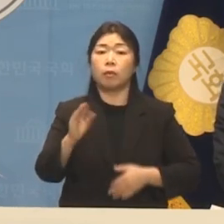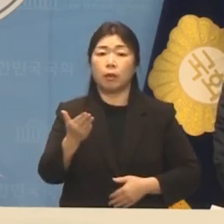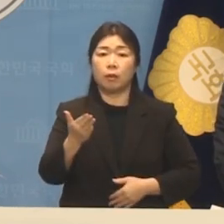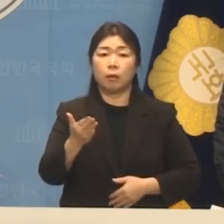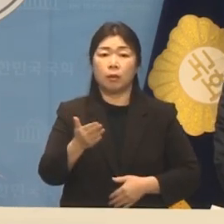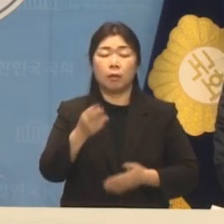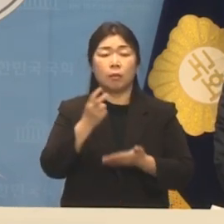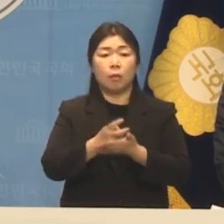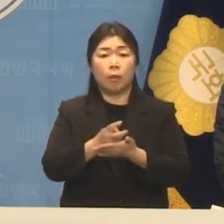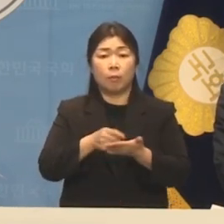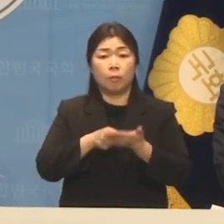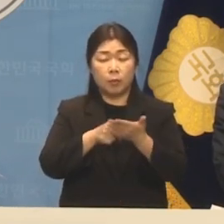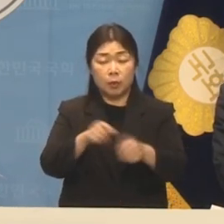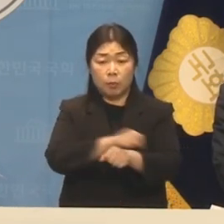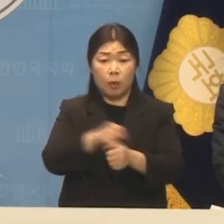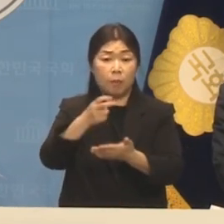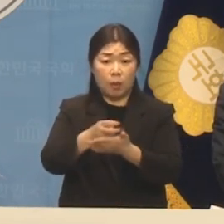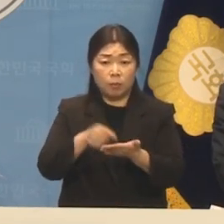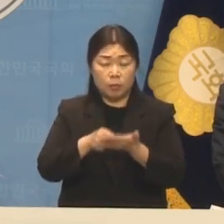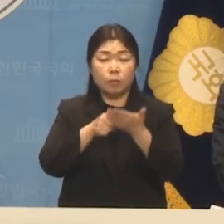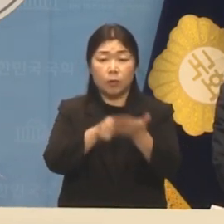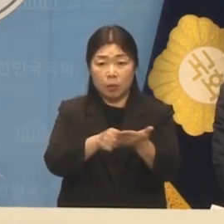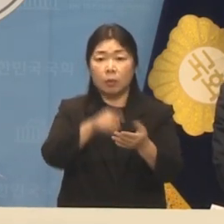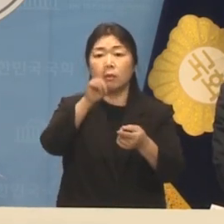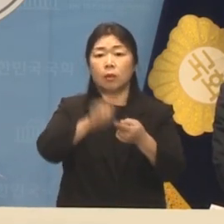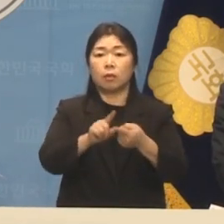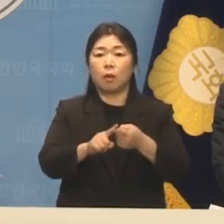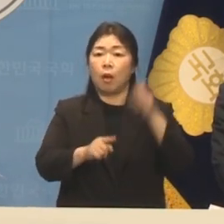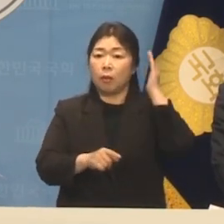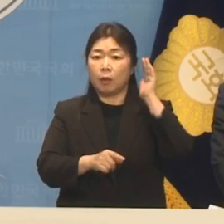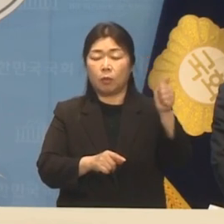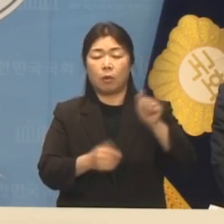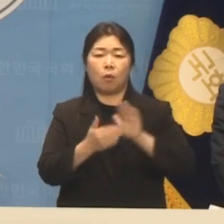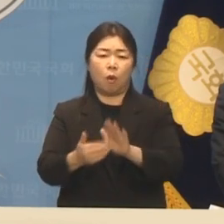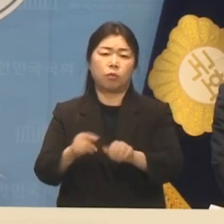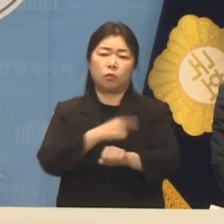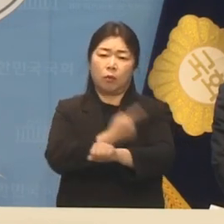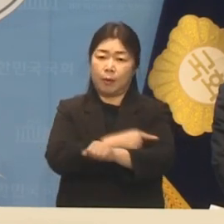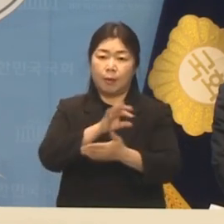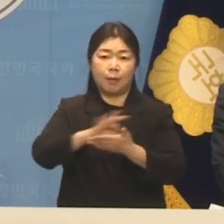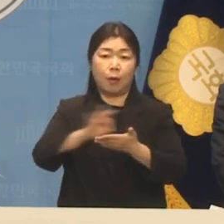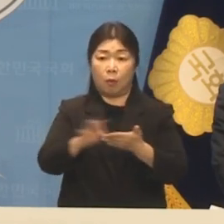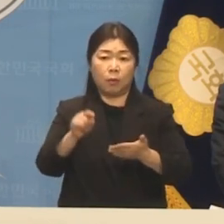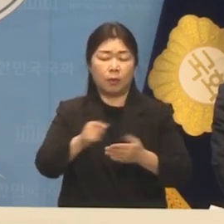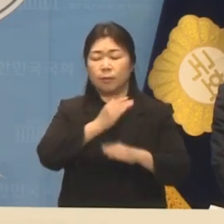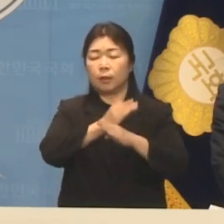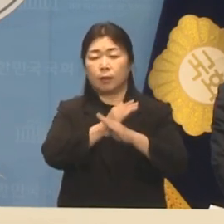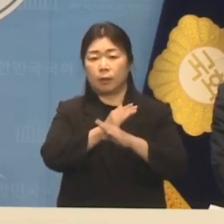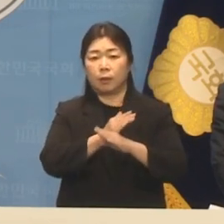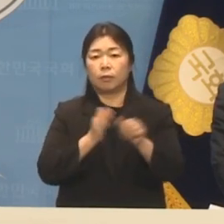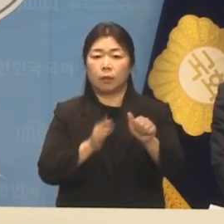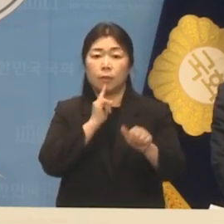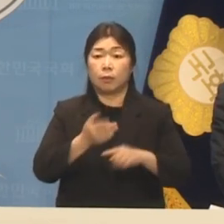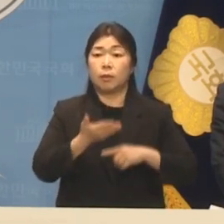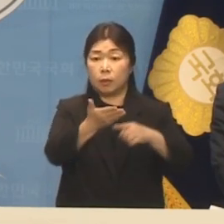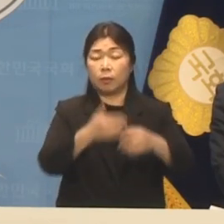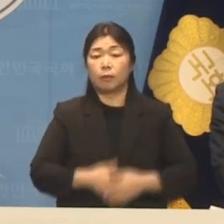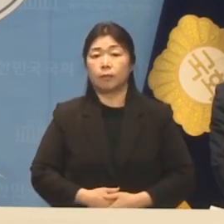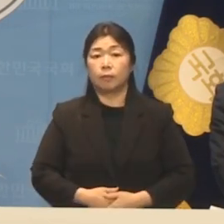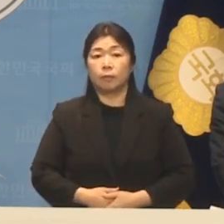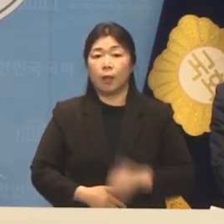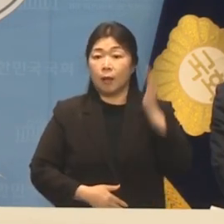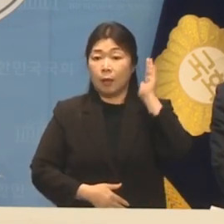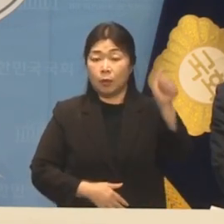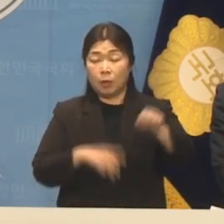따라 이태원 참사 진상규명 특별법에 대한 대통령의 거부권 행사를 거부하며 대통령의